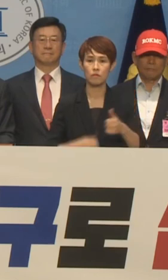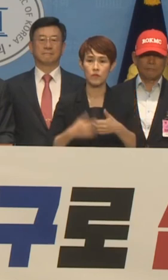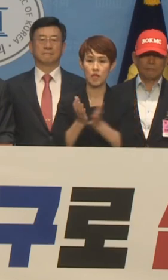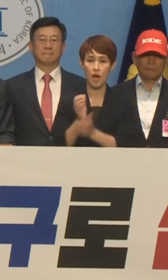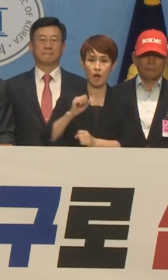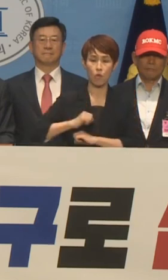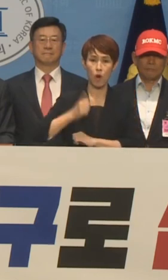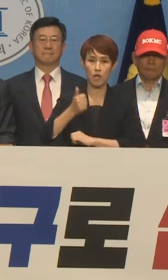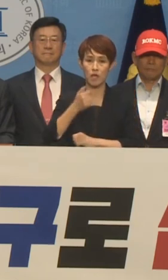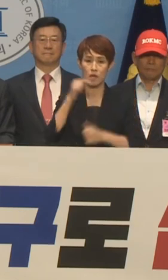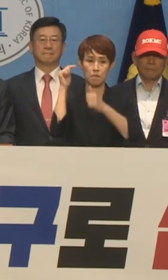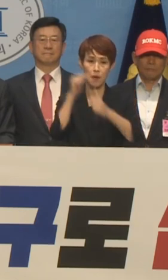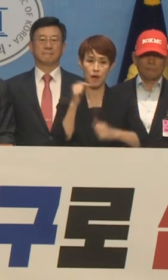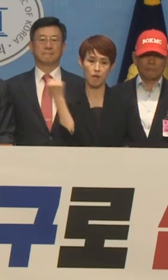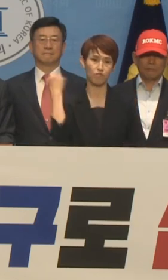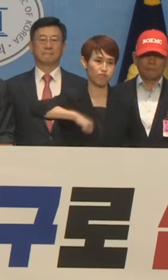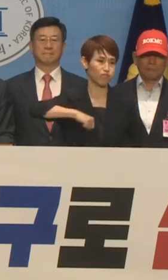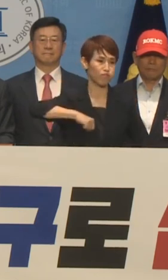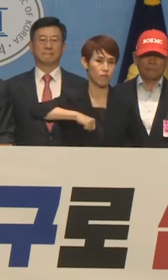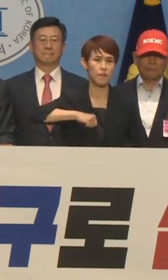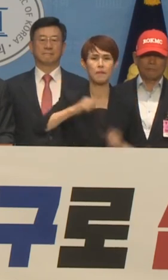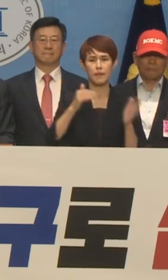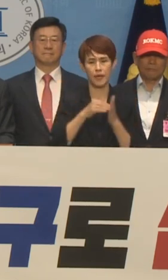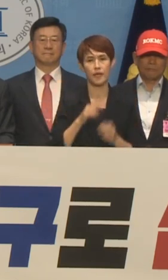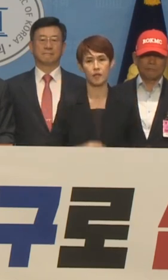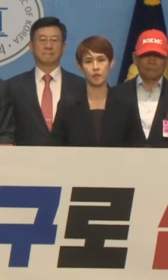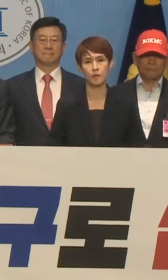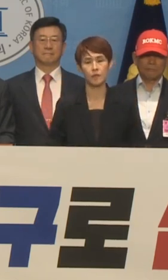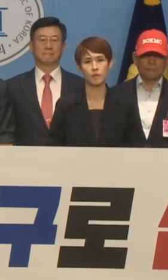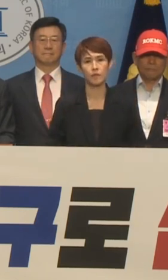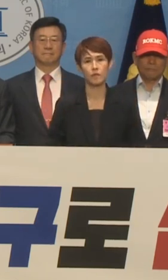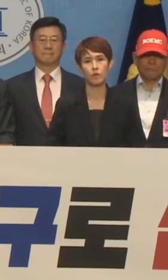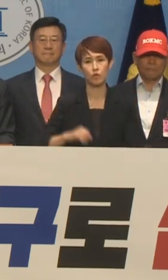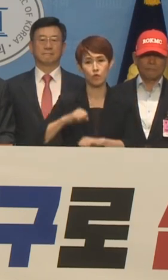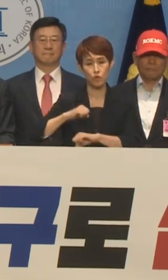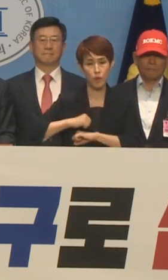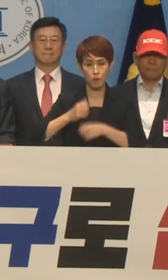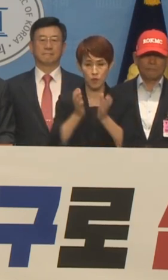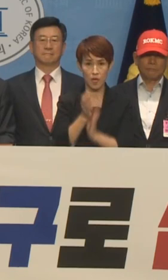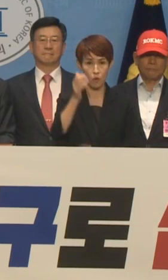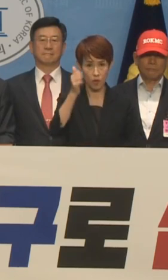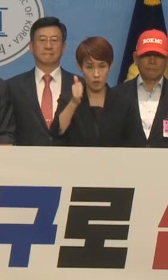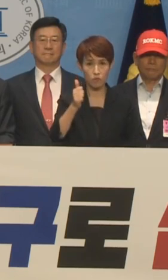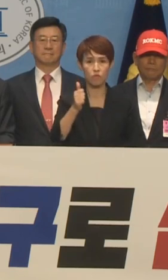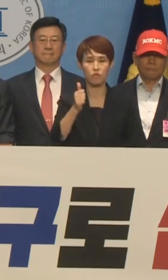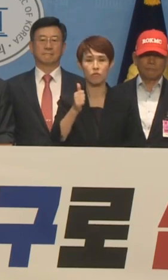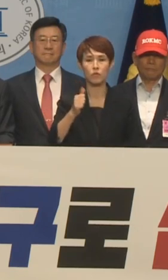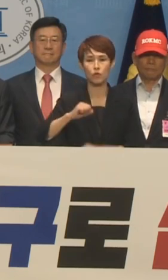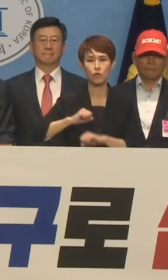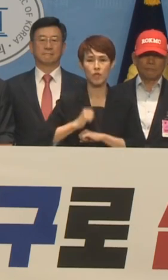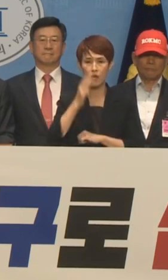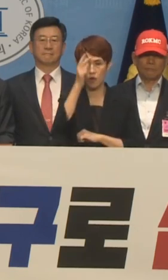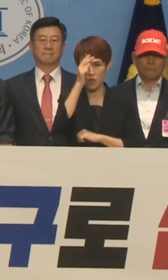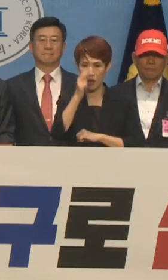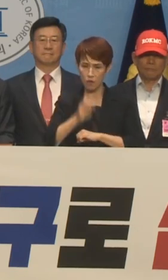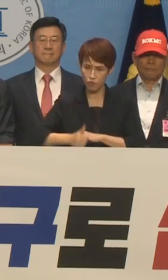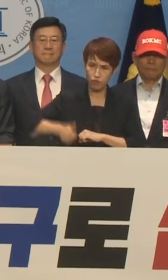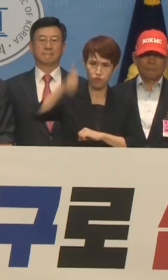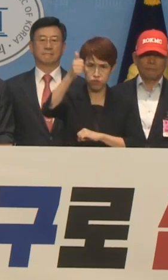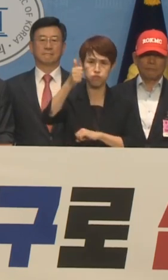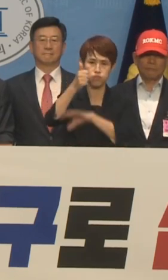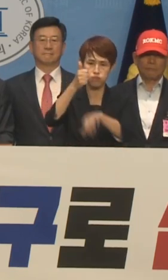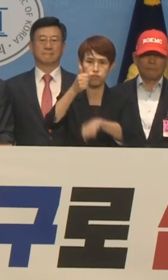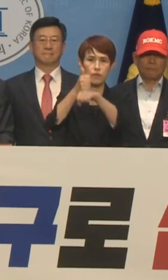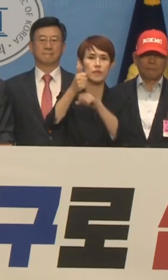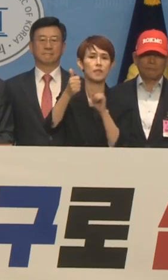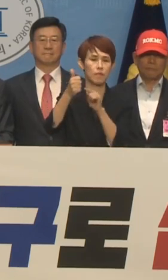이첩 보류 지시를 어기고 항명했다. 국방부 장관은 군사경찰 직무의 최고 지휘